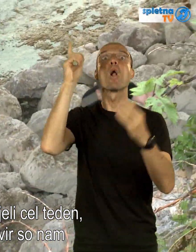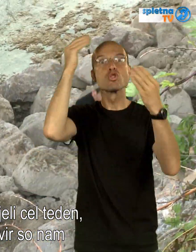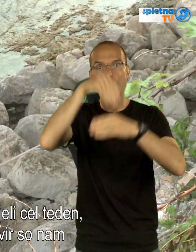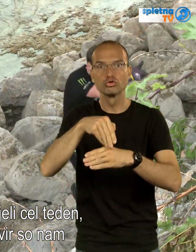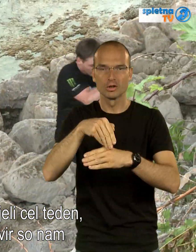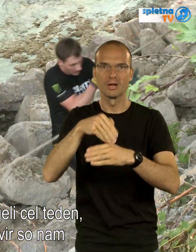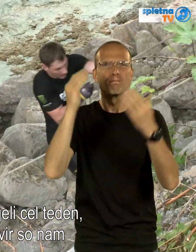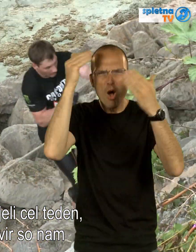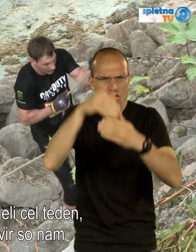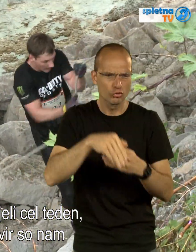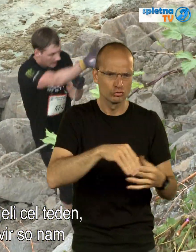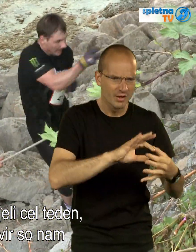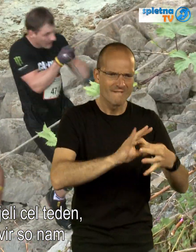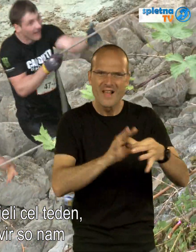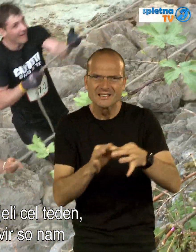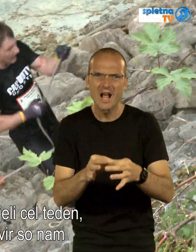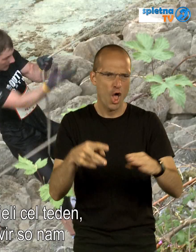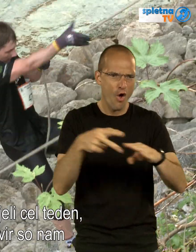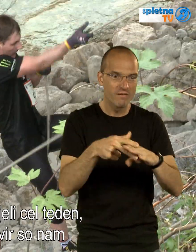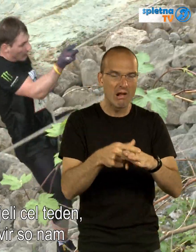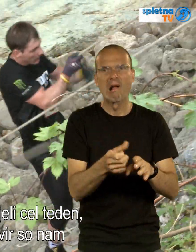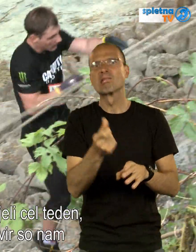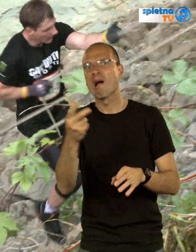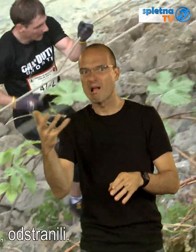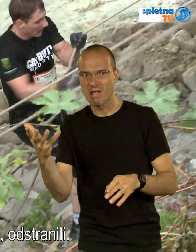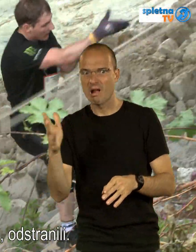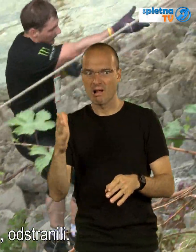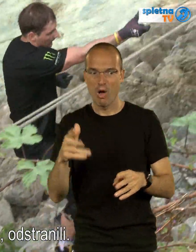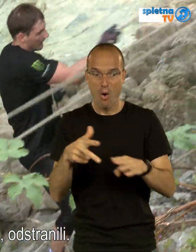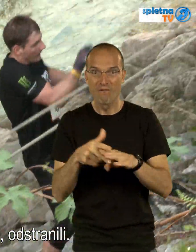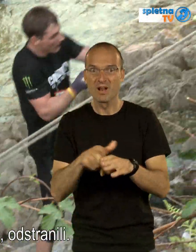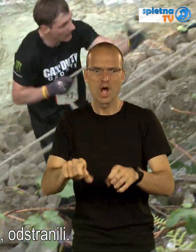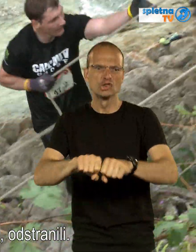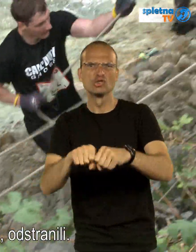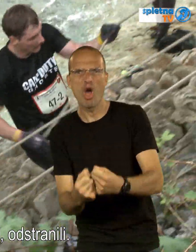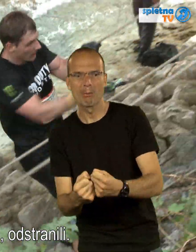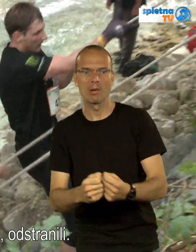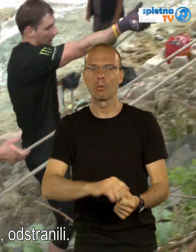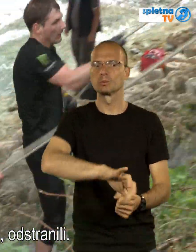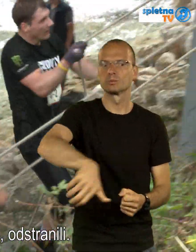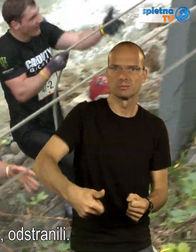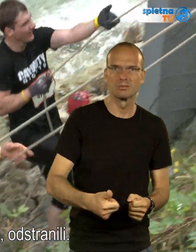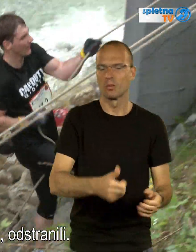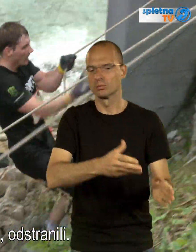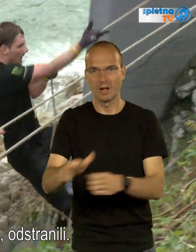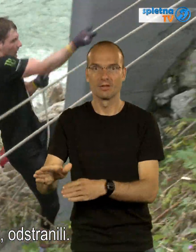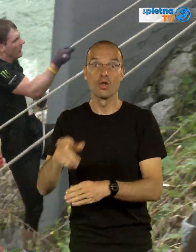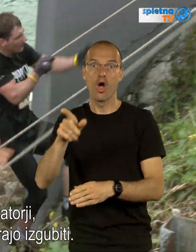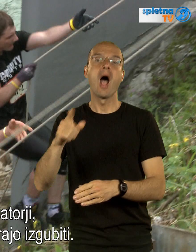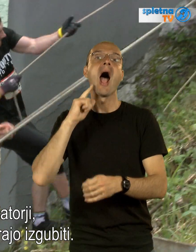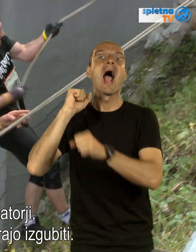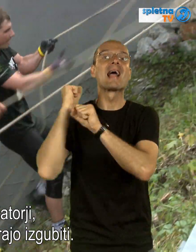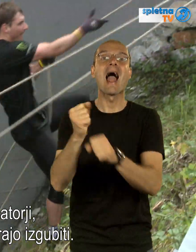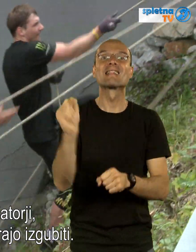noč, še vezali. Neki ovir so nam tudi na poti zlomili, vzeli, odstranili. Ampak to so